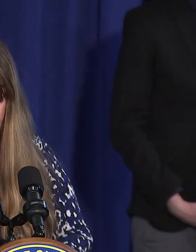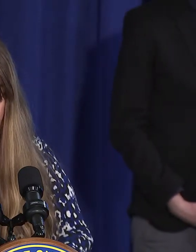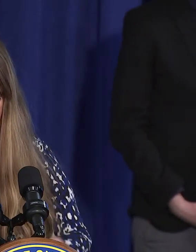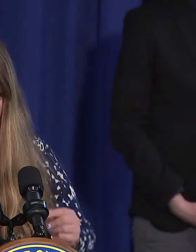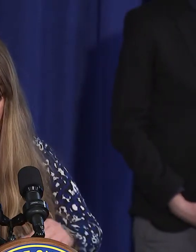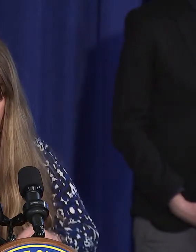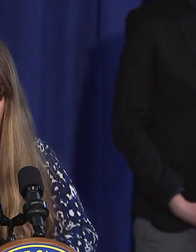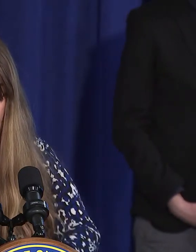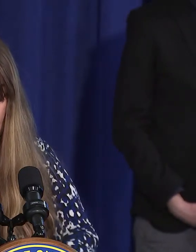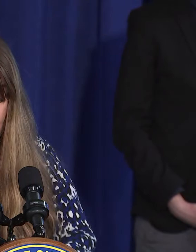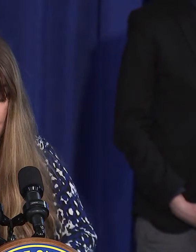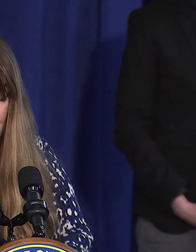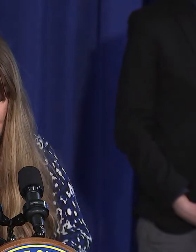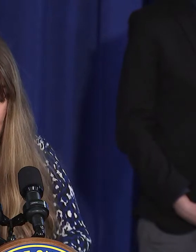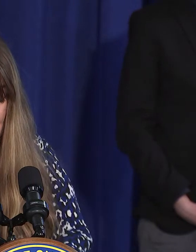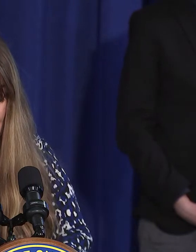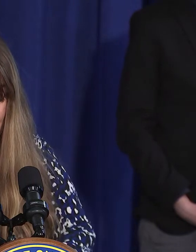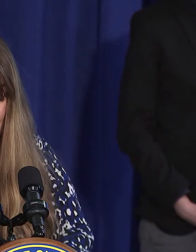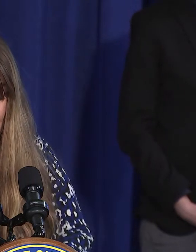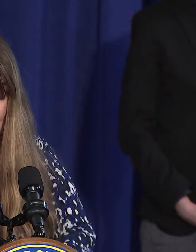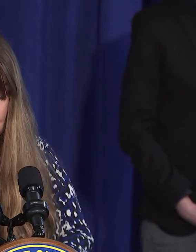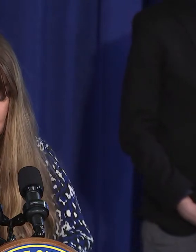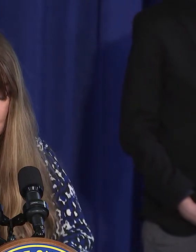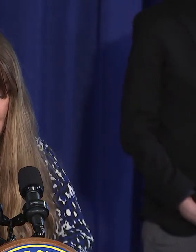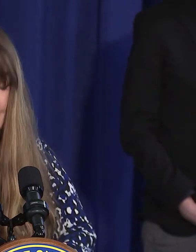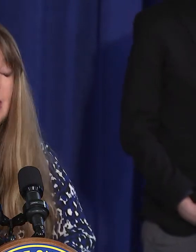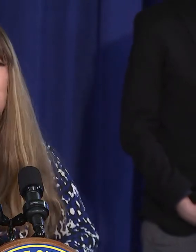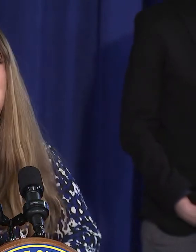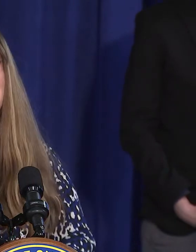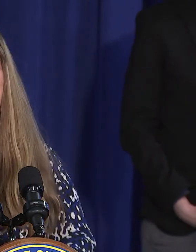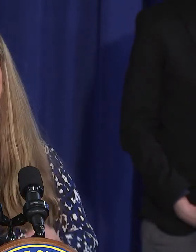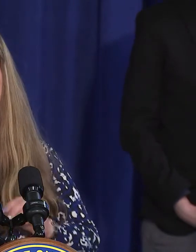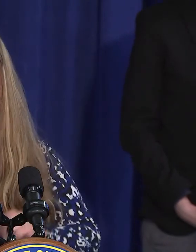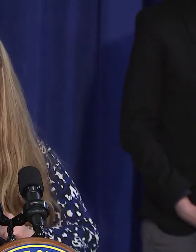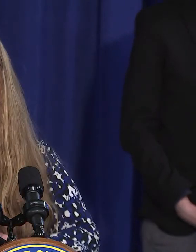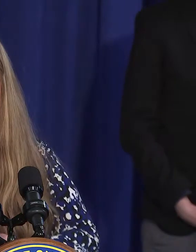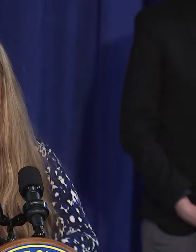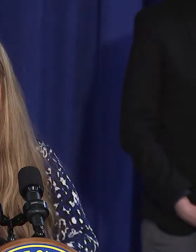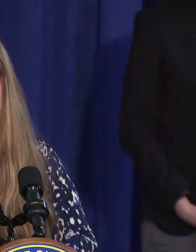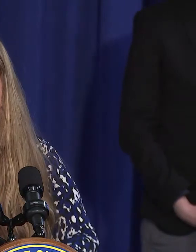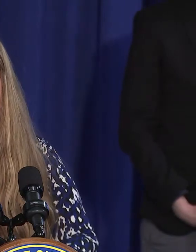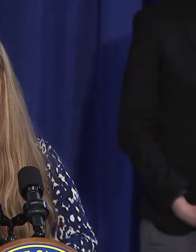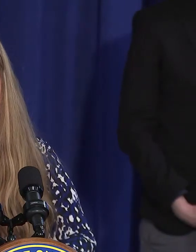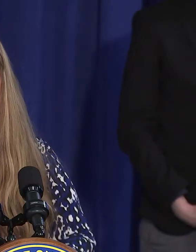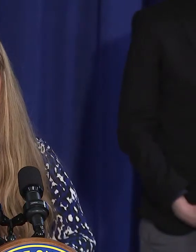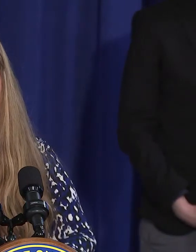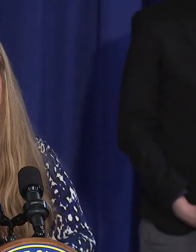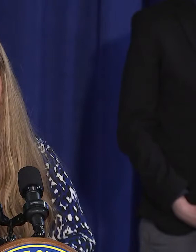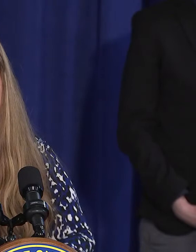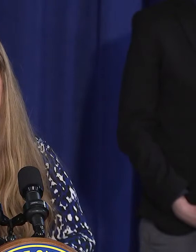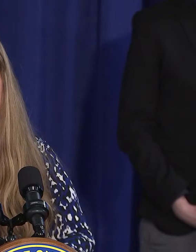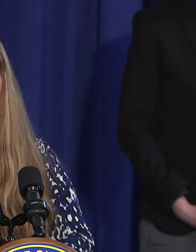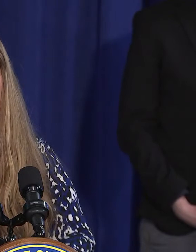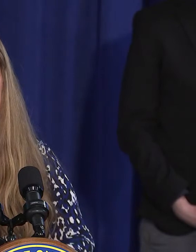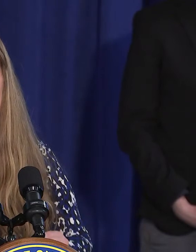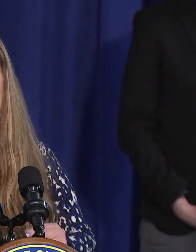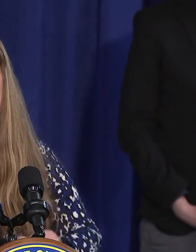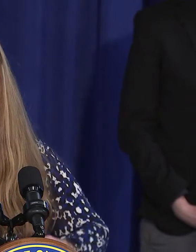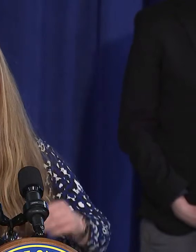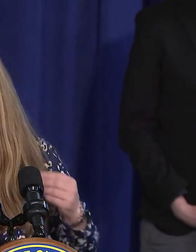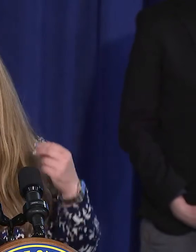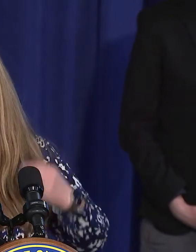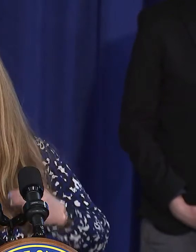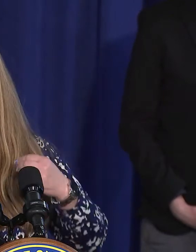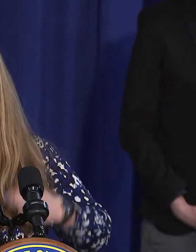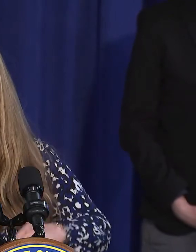Claro, aunque hayan oído la noticia de que las personas que no están aseguradas no van a estar recibiendo muchos de